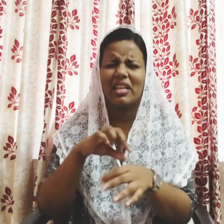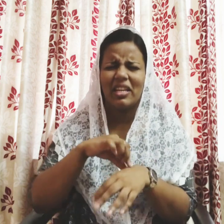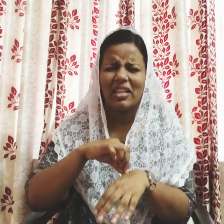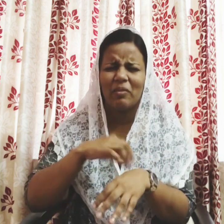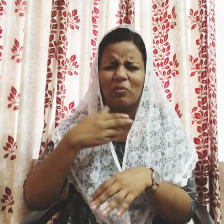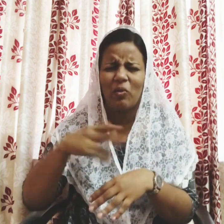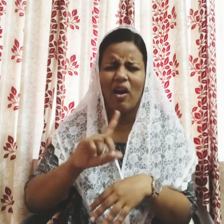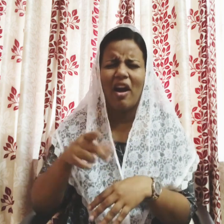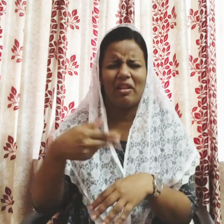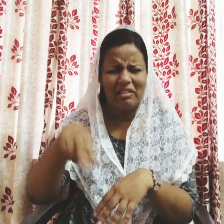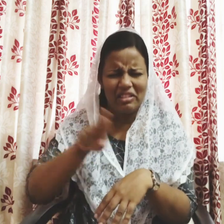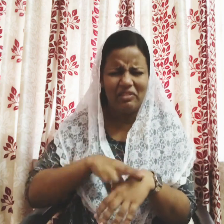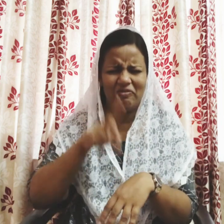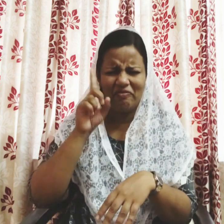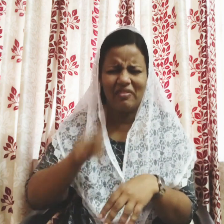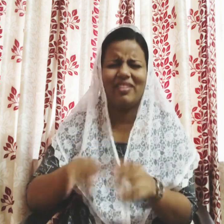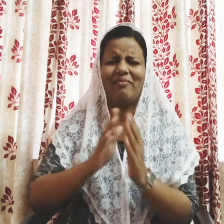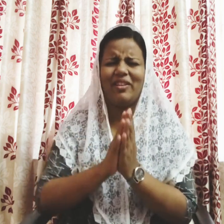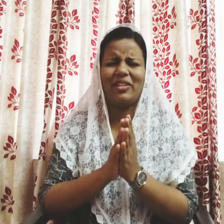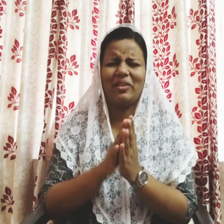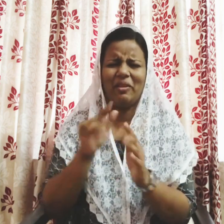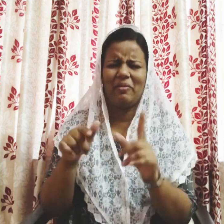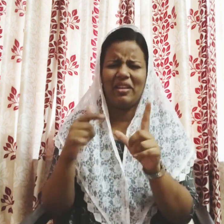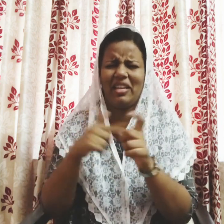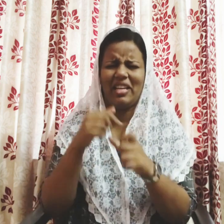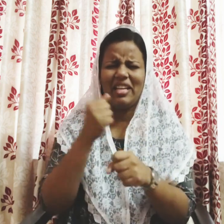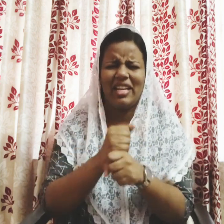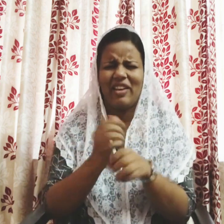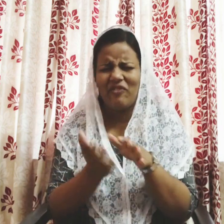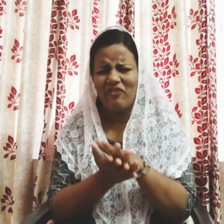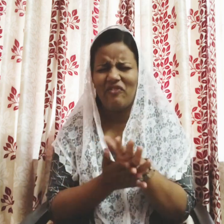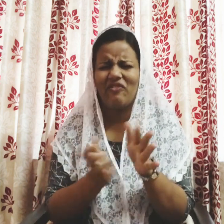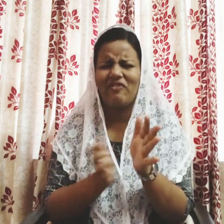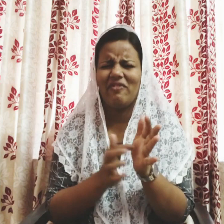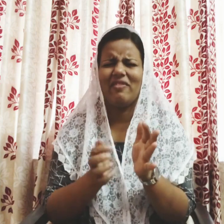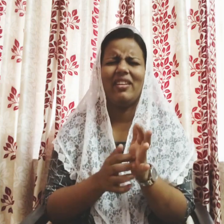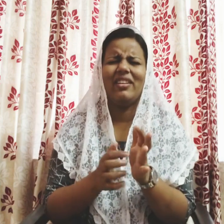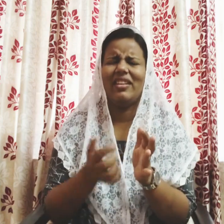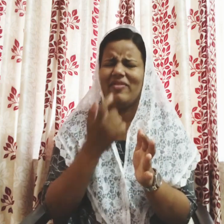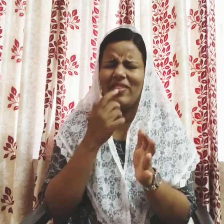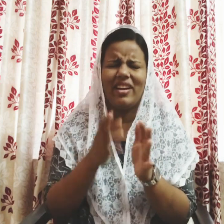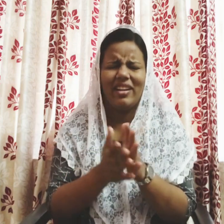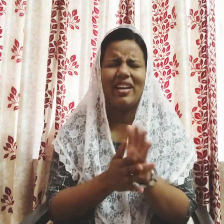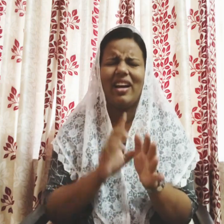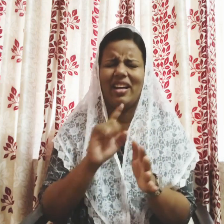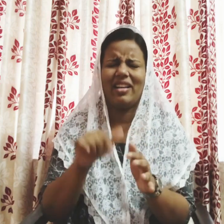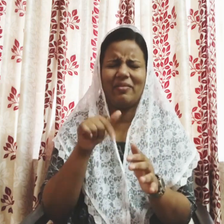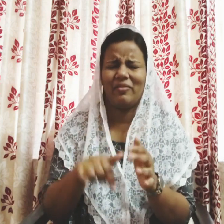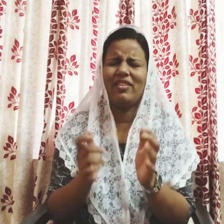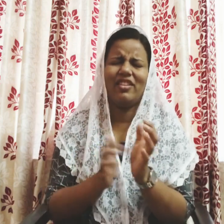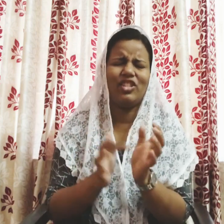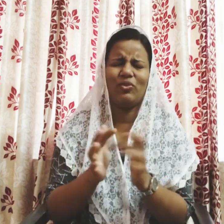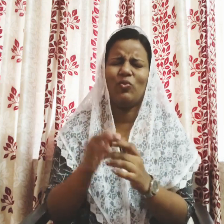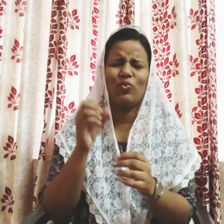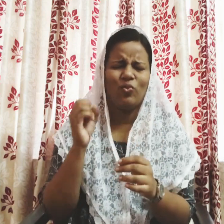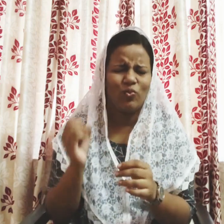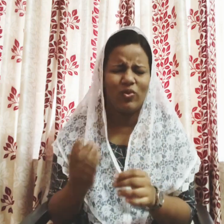നാമത്തിൽ പരിപൂർണ സൗഖ്യം ആ കാലിൻ്റെ വെള്ളയ്ക്കുള്ള ആ സ്കിന്നിൻ്റെ മേൽ ഉണ്ടാകട്ടെ. യേശുവിൻ്റെ നാമത്തിൽ ഉണ്ടാകട്ടെ.